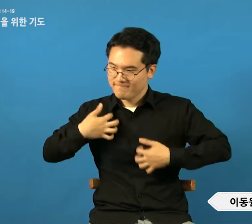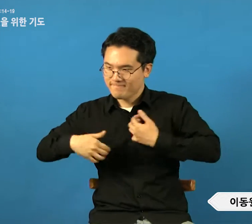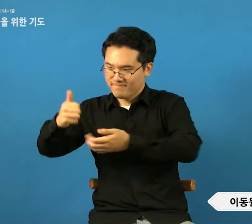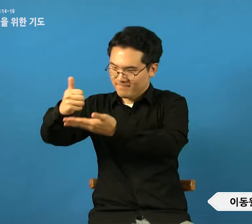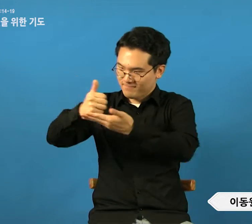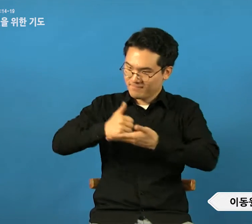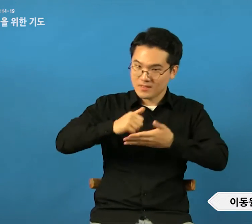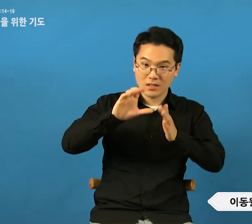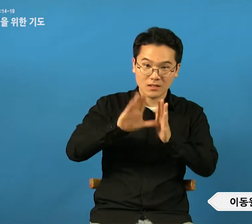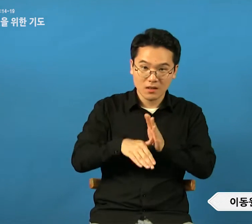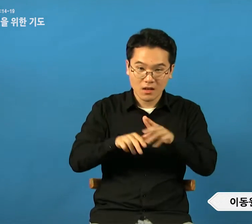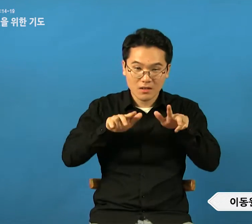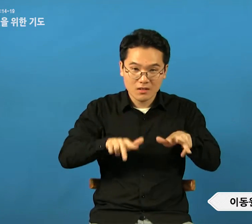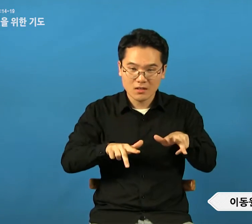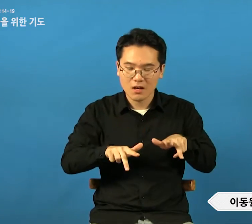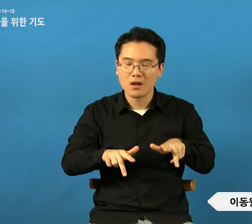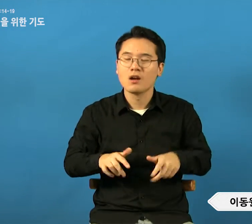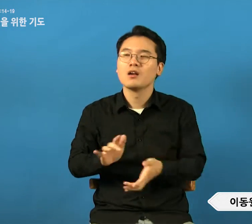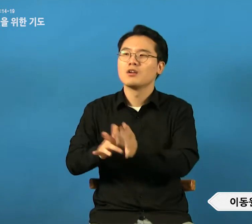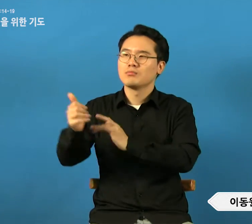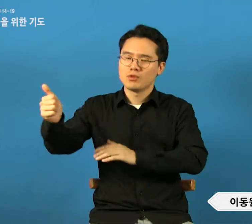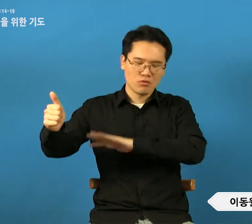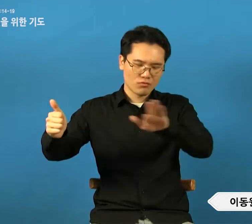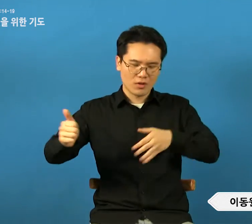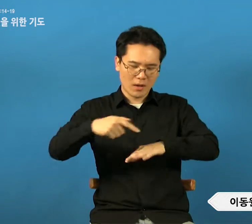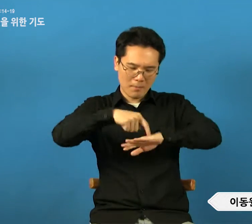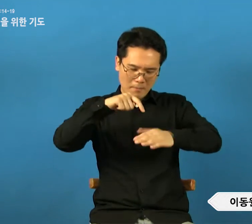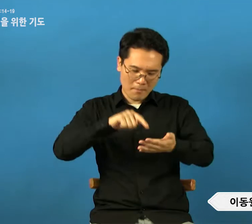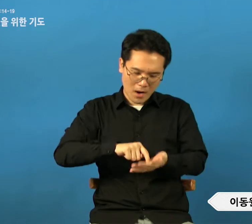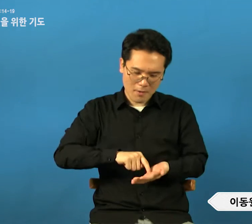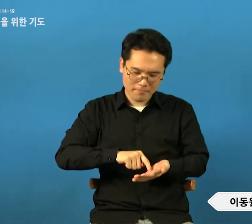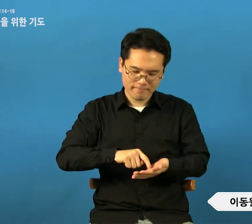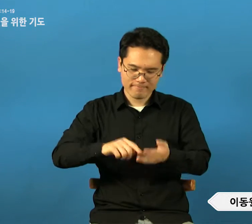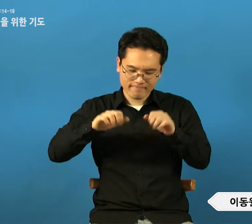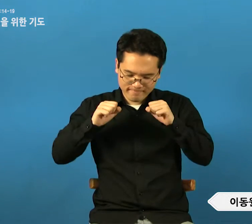우리 마음을 거쳐 삼고 우리 안에 거하기를 원하십니다.